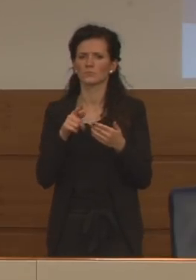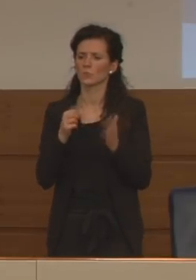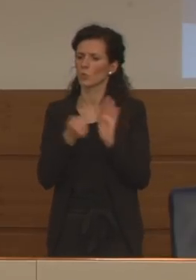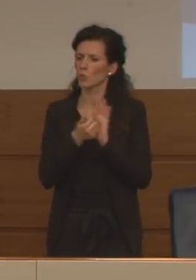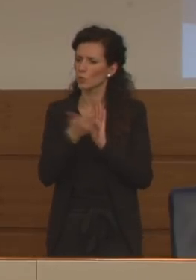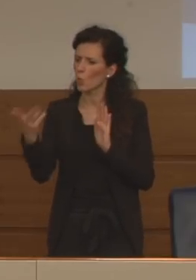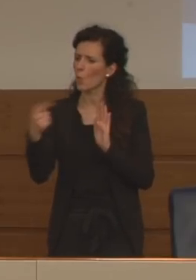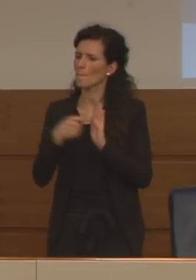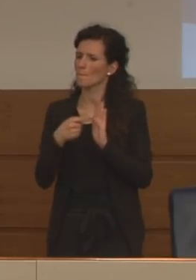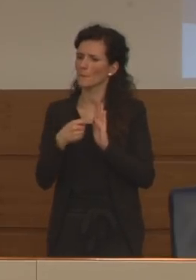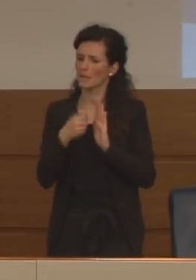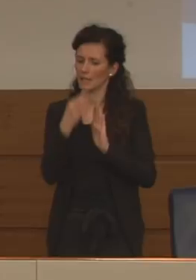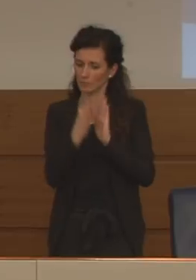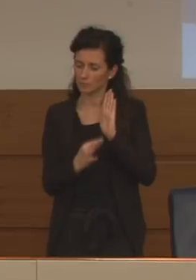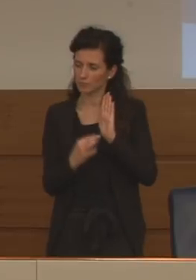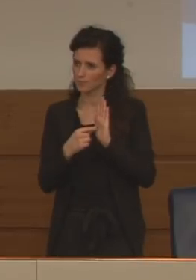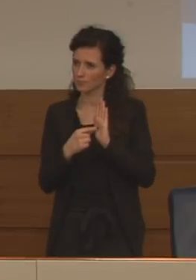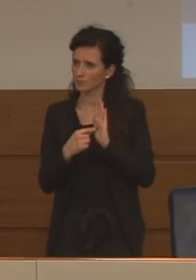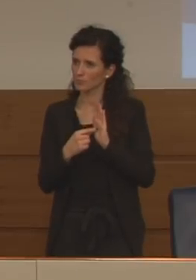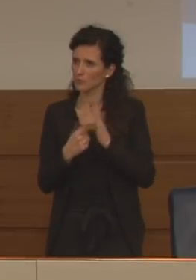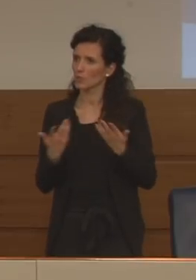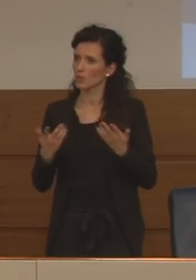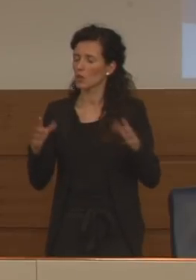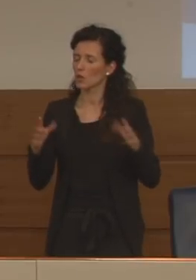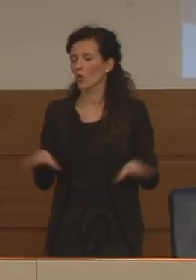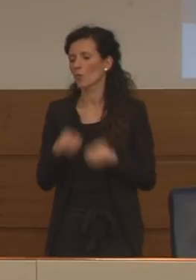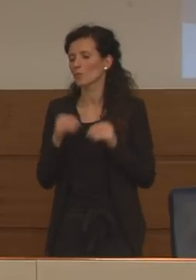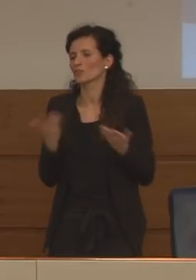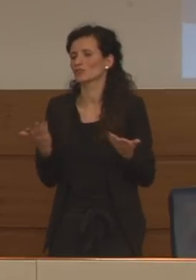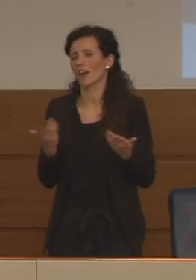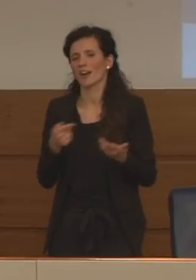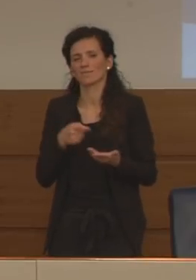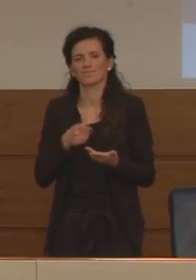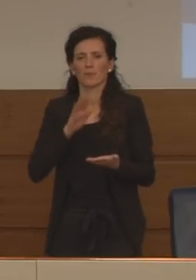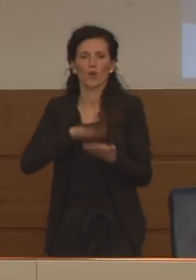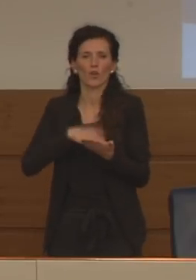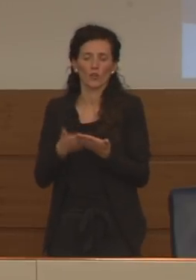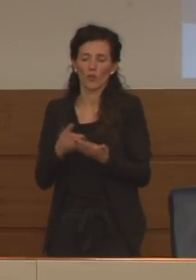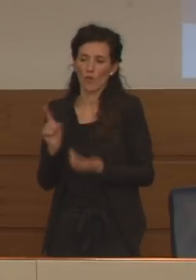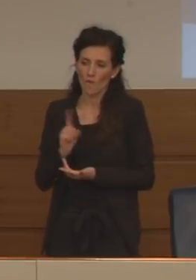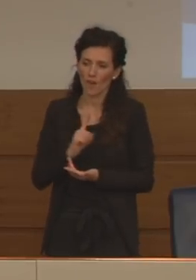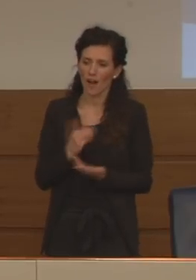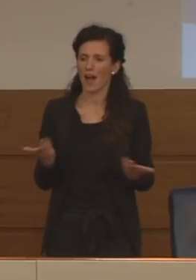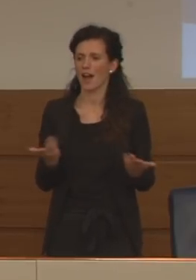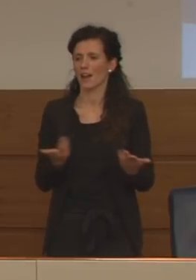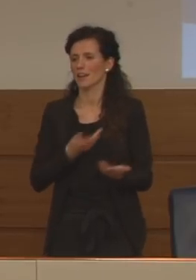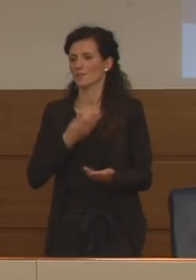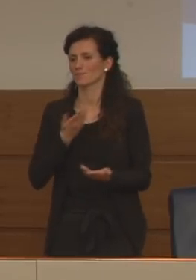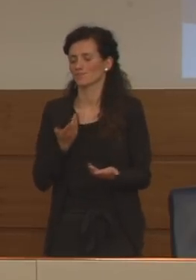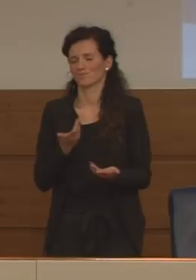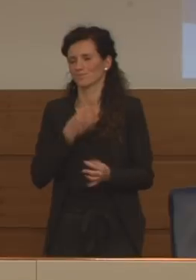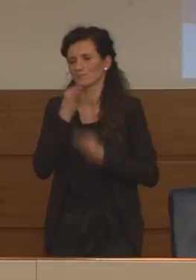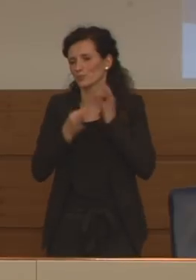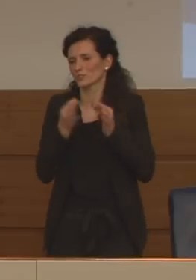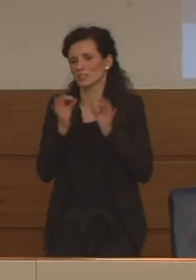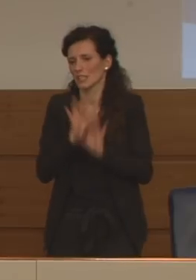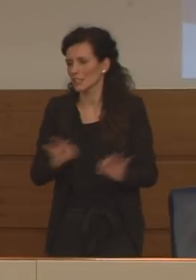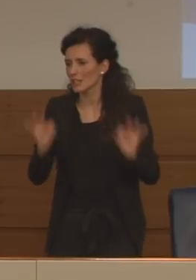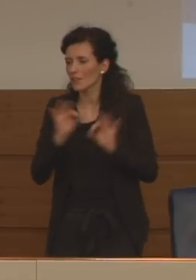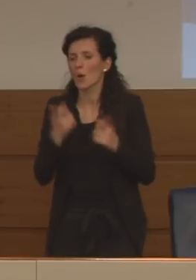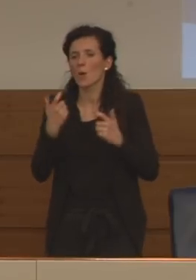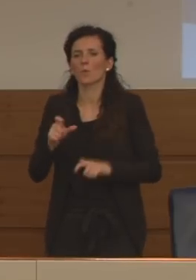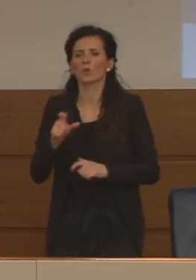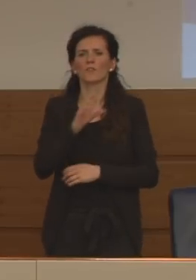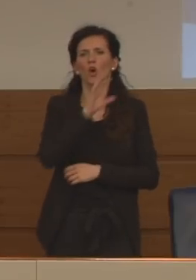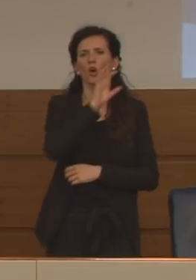vengono forniti probabilmente cominciano a non avere più senso visto che sono ciascuna regione reagisce per modo suo per